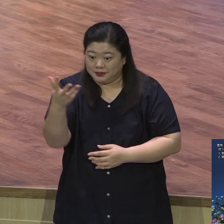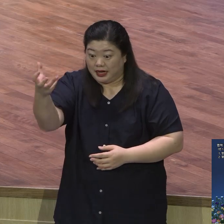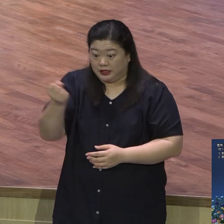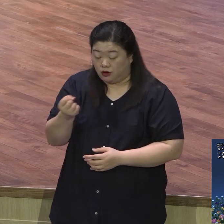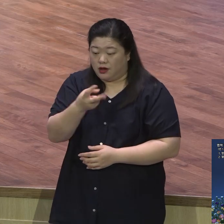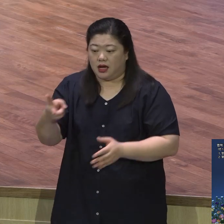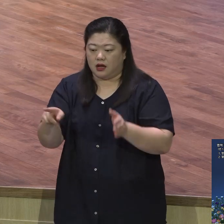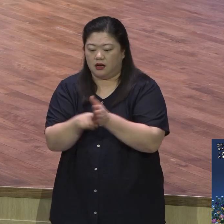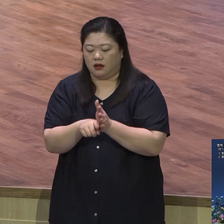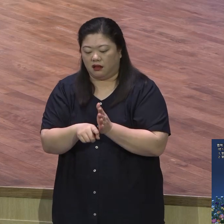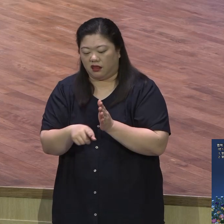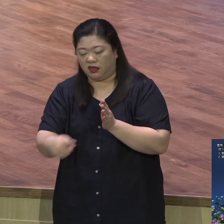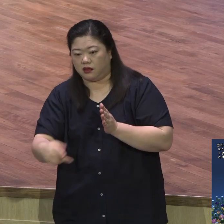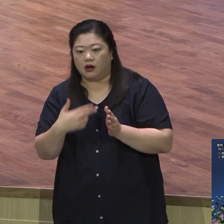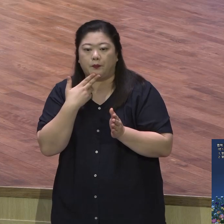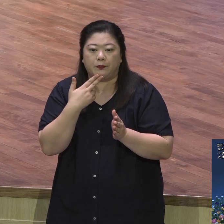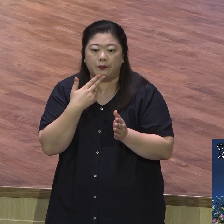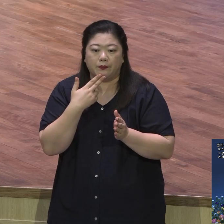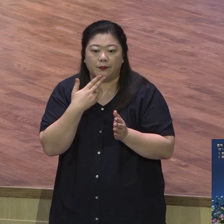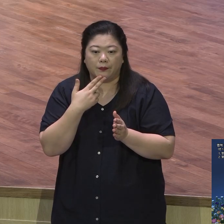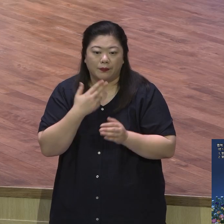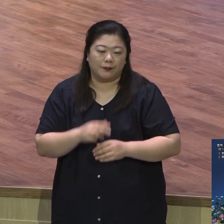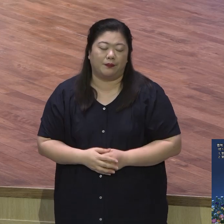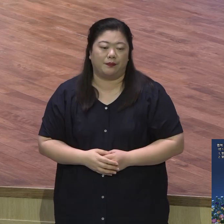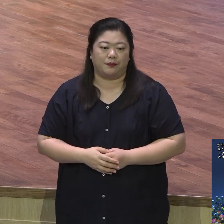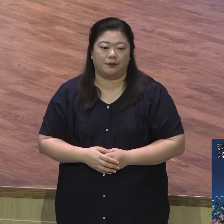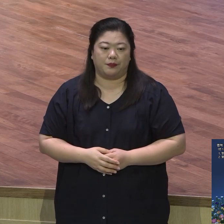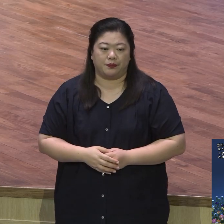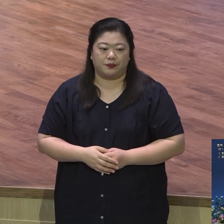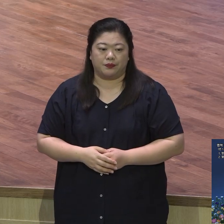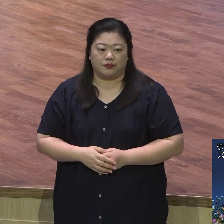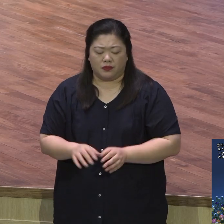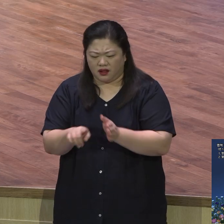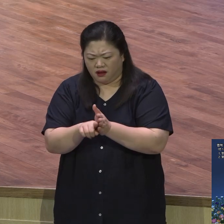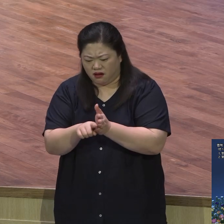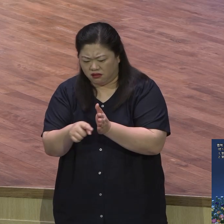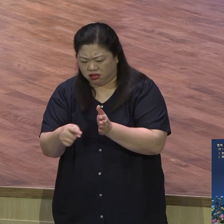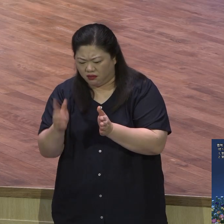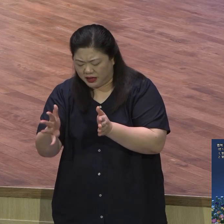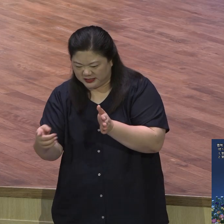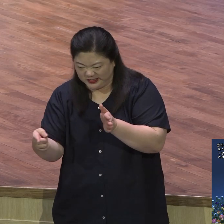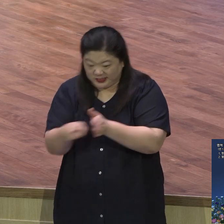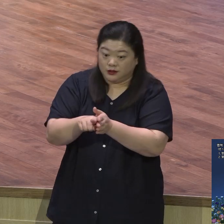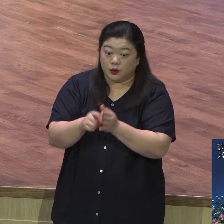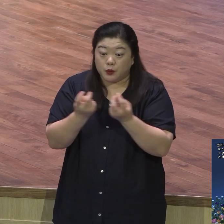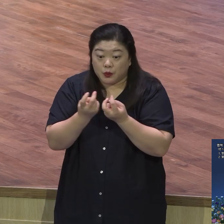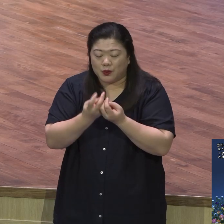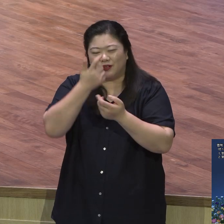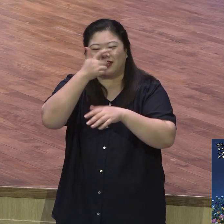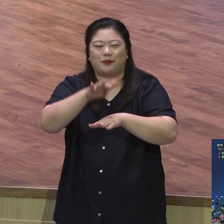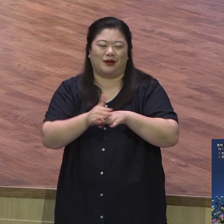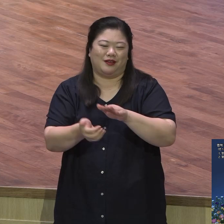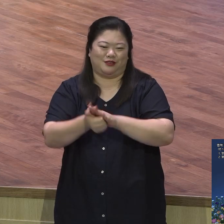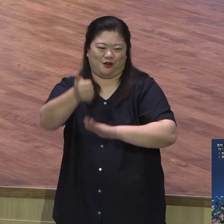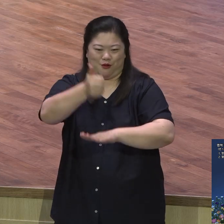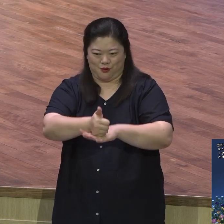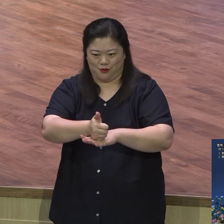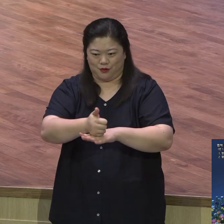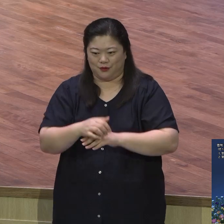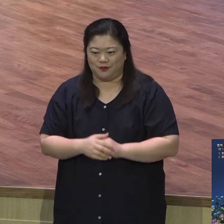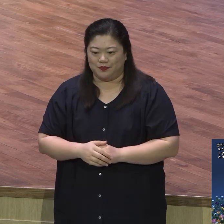않는 신앙생활을 하기 위해서 중요한 것이 뭐냐 그것이 바로 예배입니다 예배 예배 성공해야 돼요 예배 때